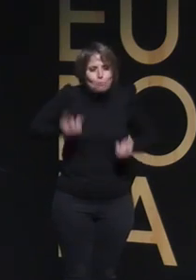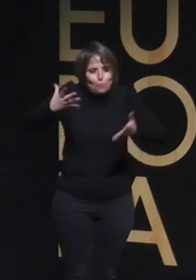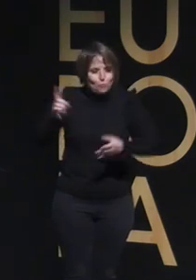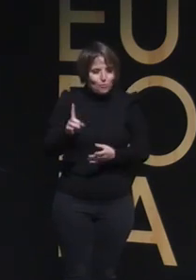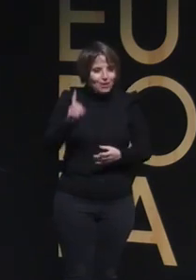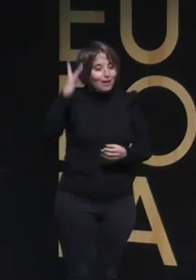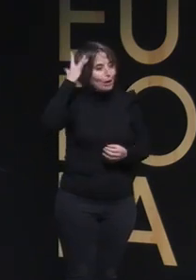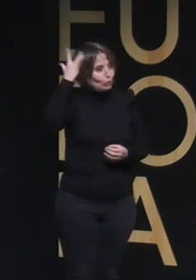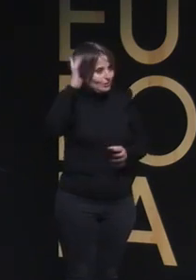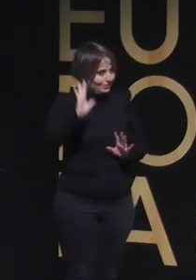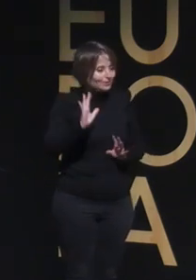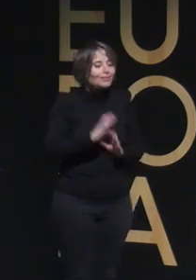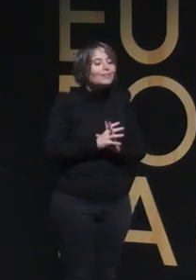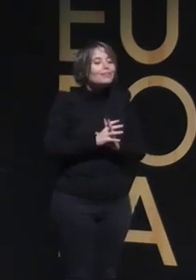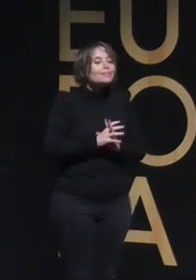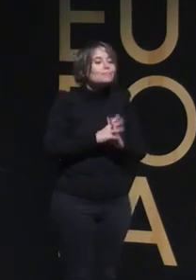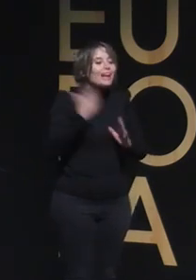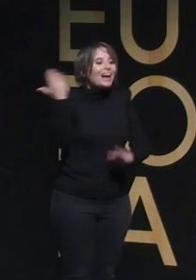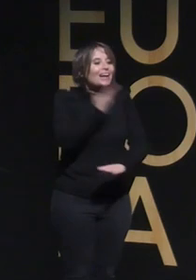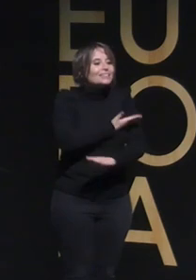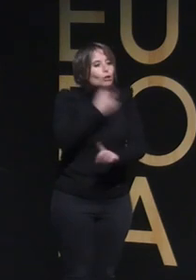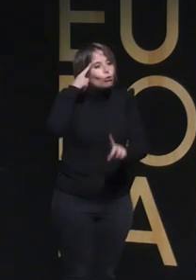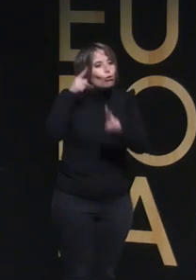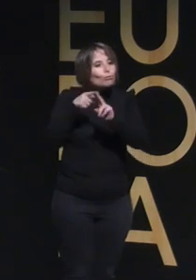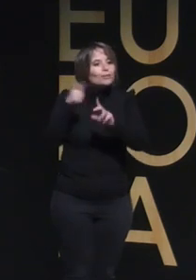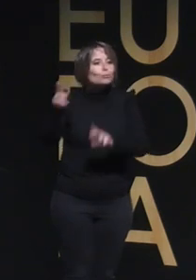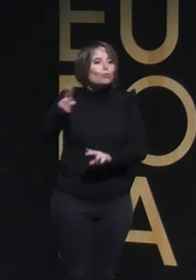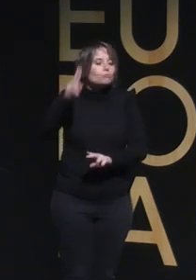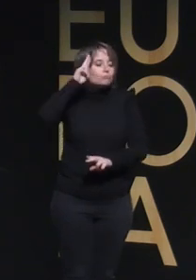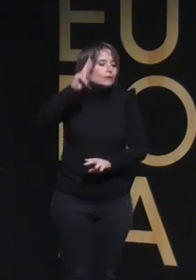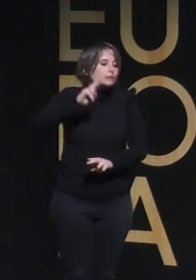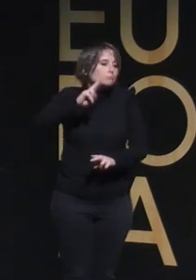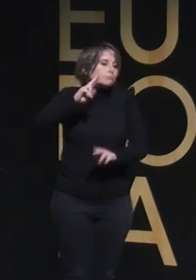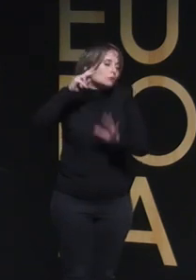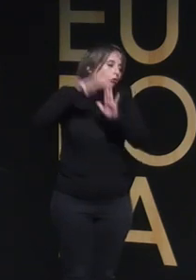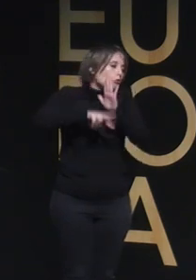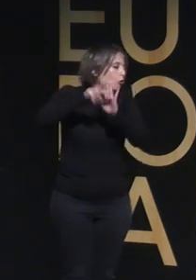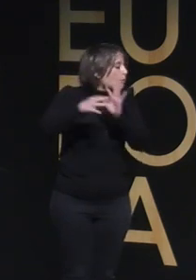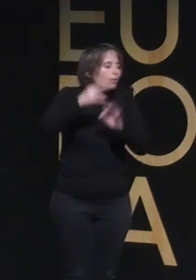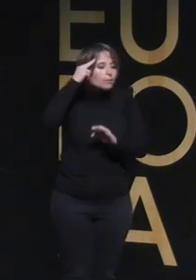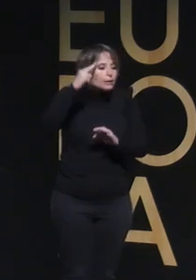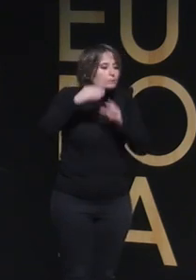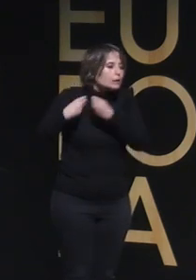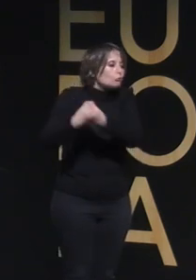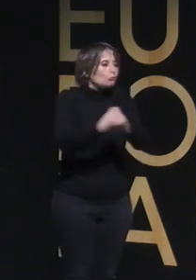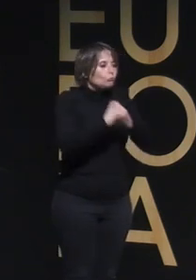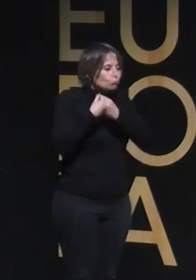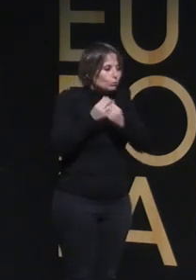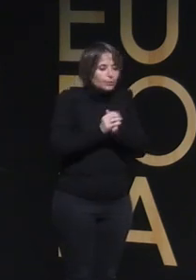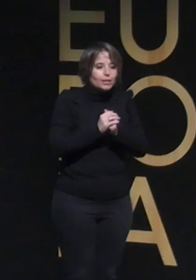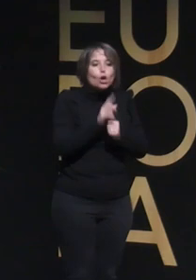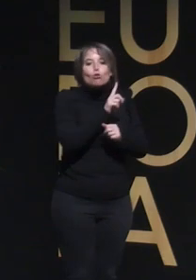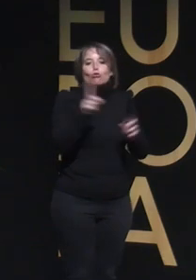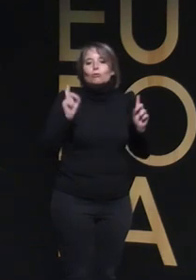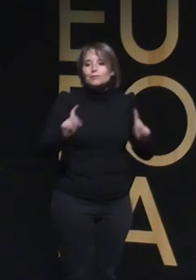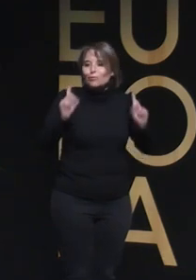la adolescencia, como decía, el castigo lo hacemos para que respeten una norma que consideramos que es de respeto, de convivencia, no es de educación.